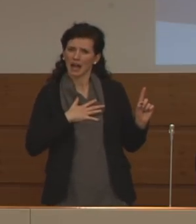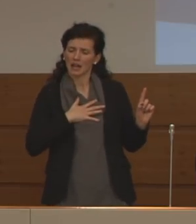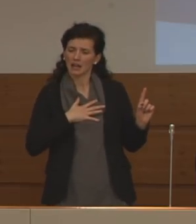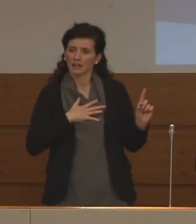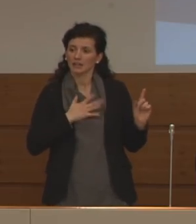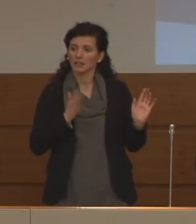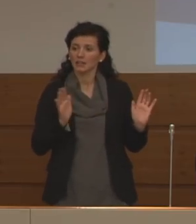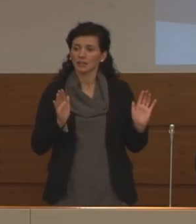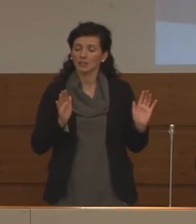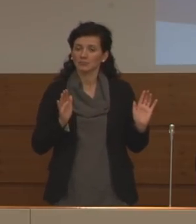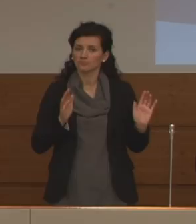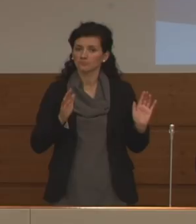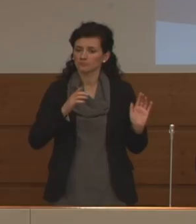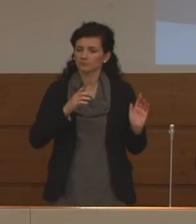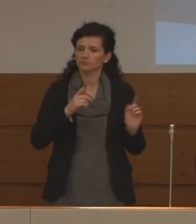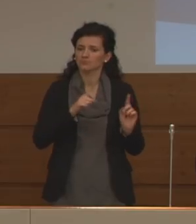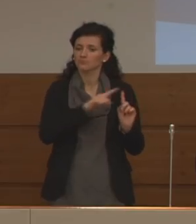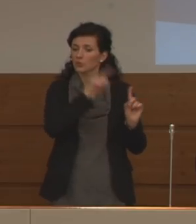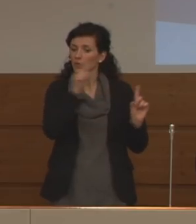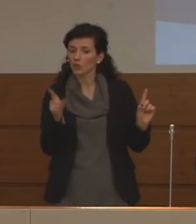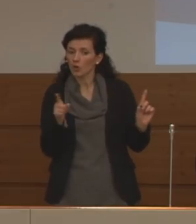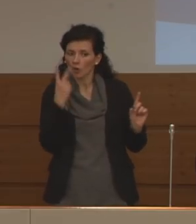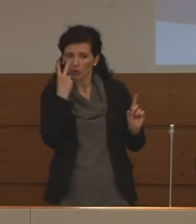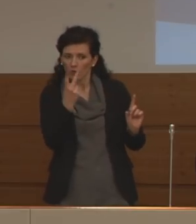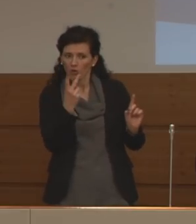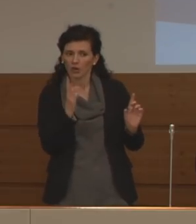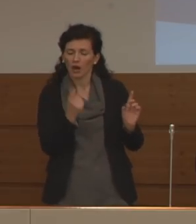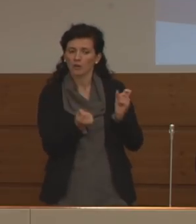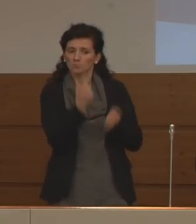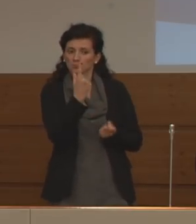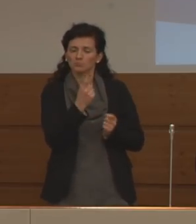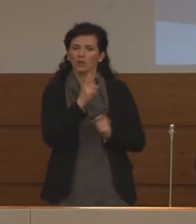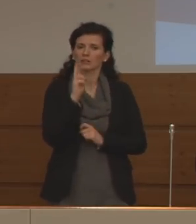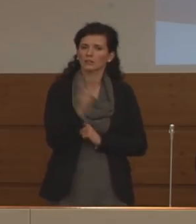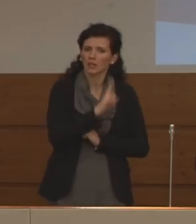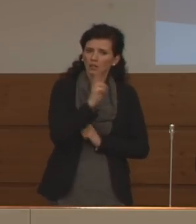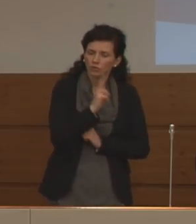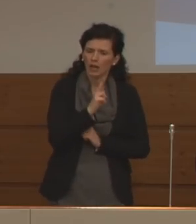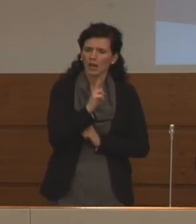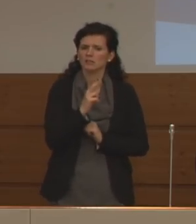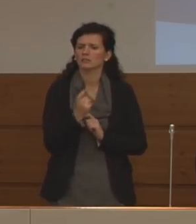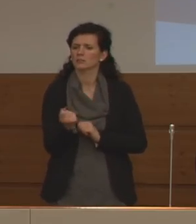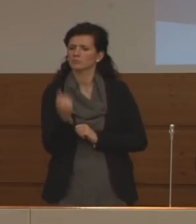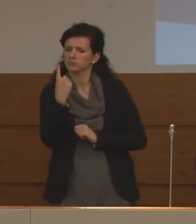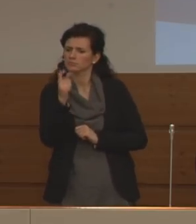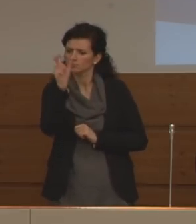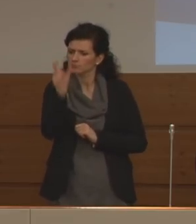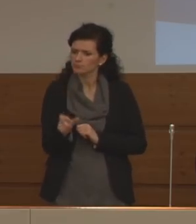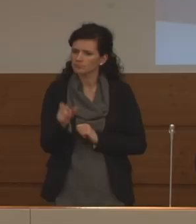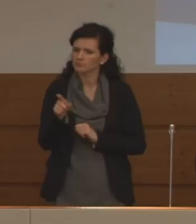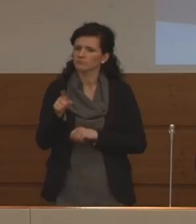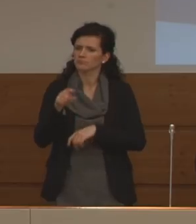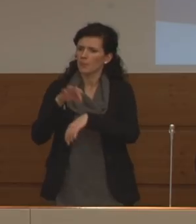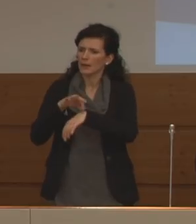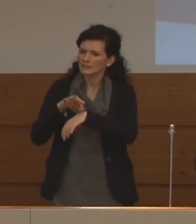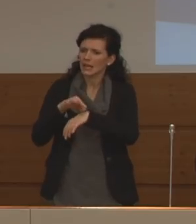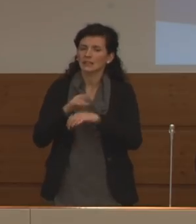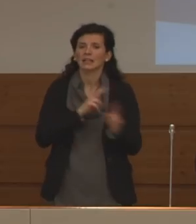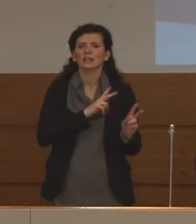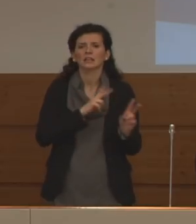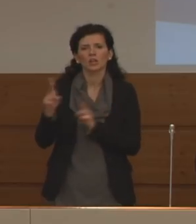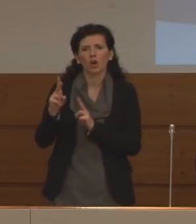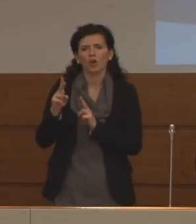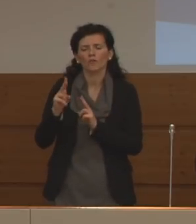conoscenza nei decessi nei soggetti che siano stati ricoverati in